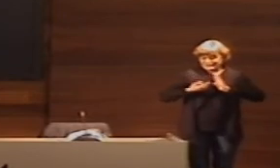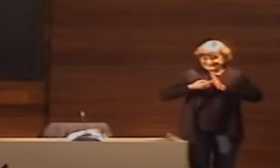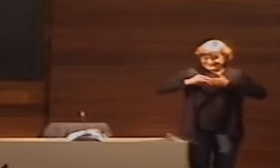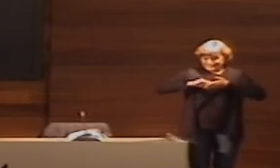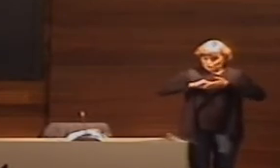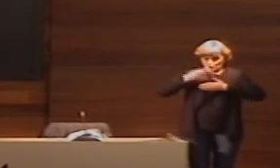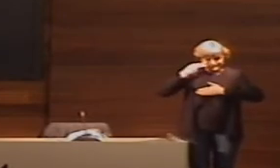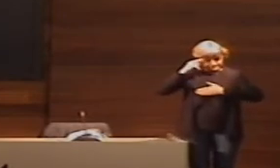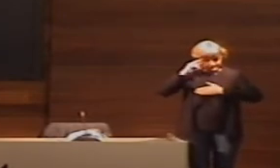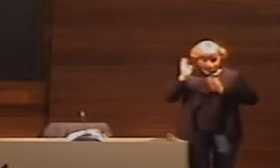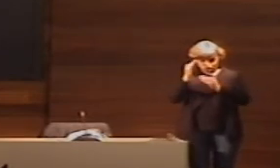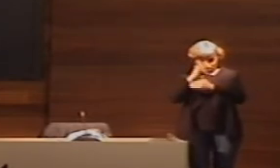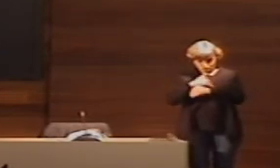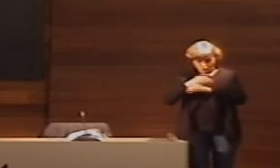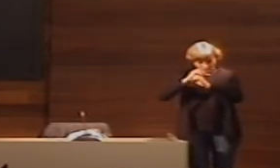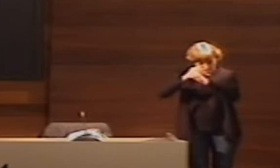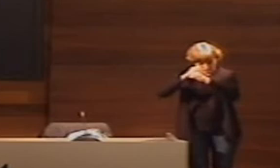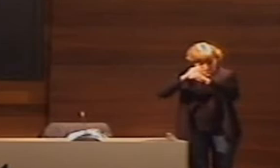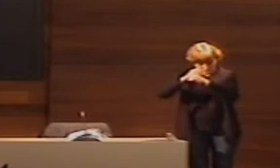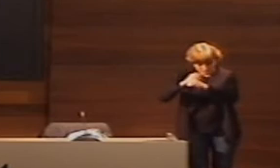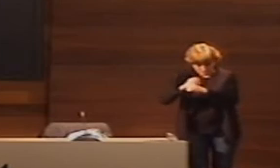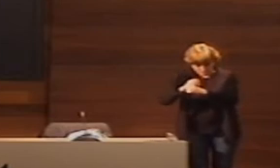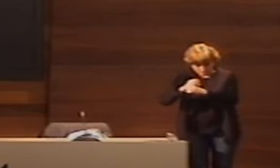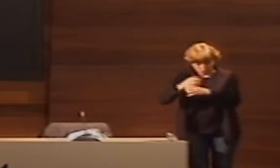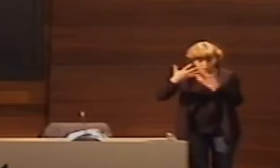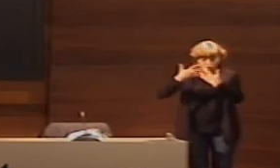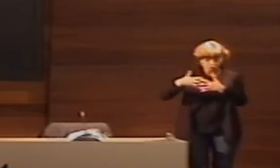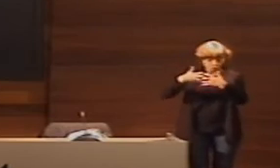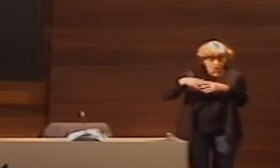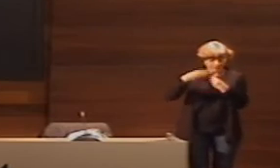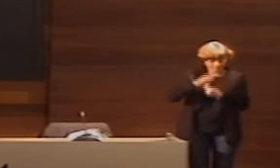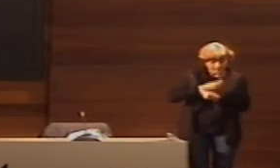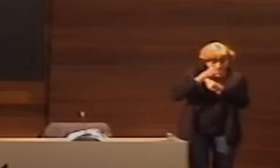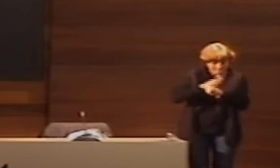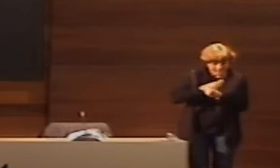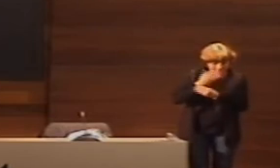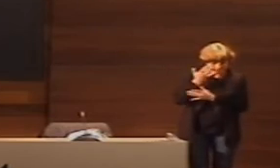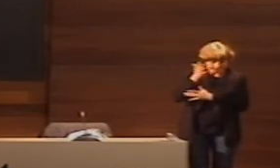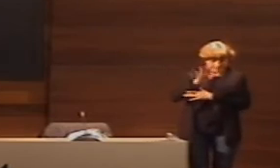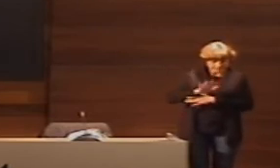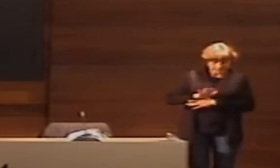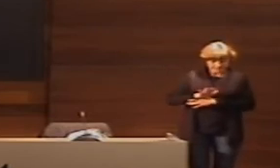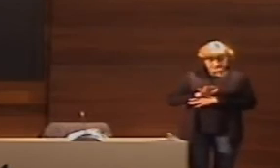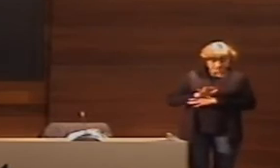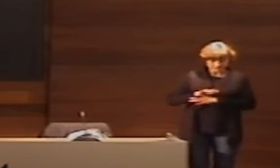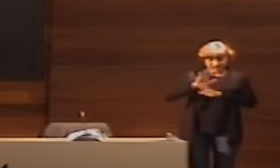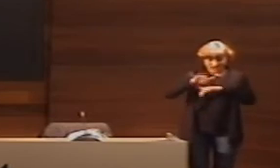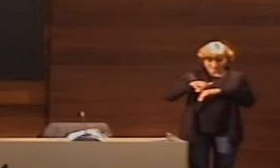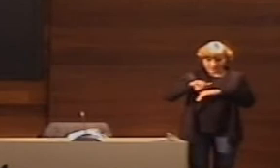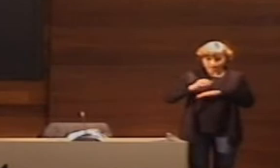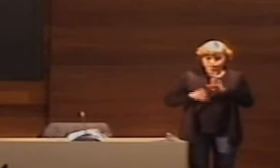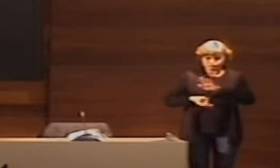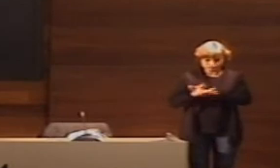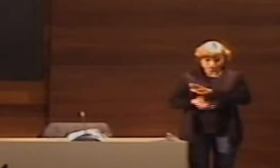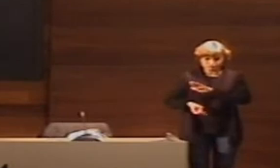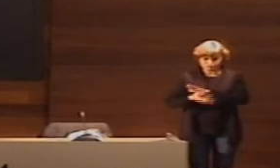me decían que no tenemos ninguna certidumbre de que esto vaya a funcionar, y lo los problemas que se dieron fueron enormes.